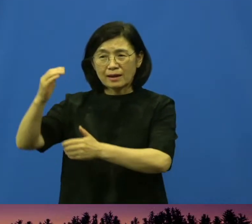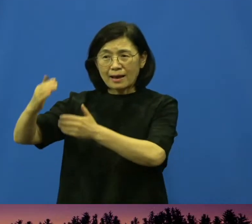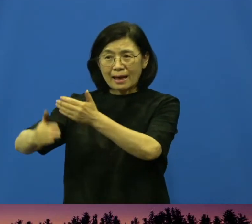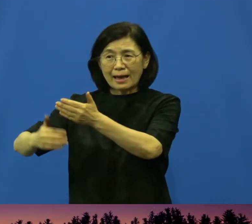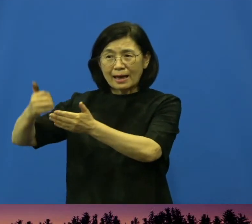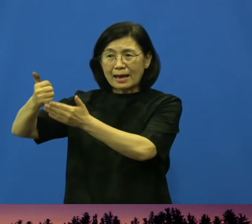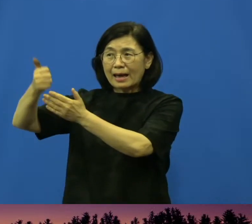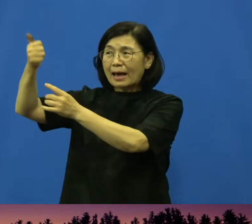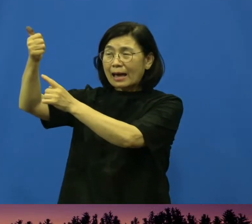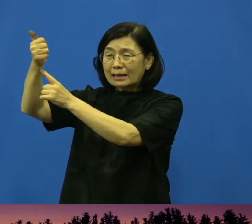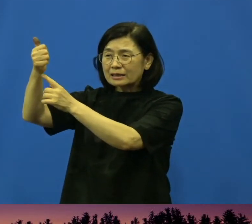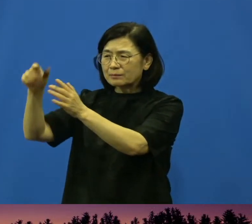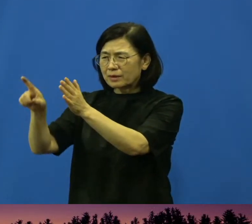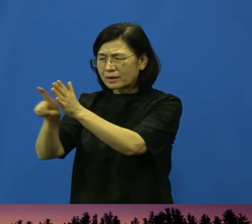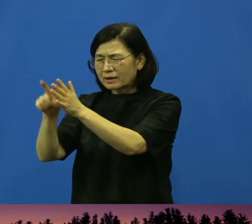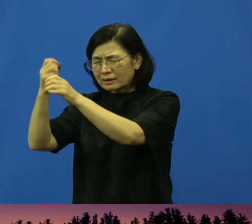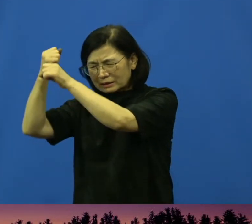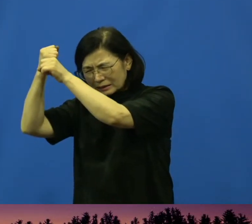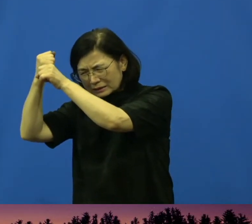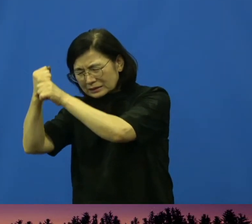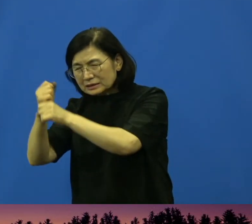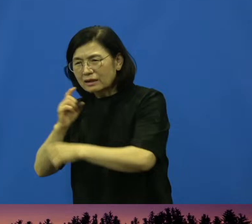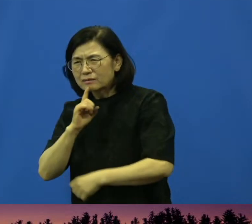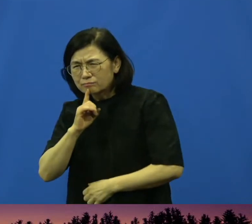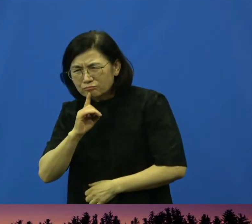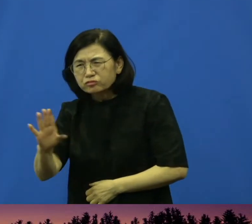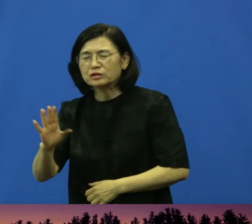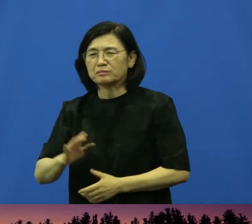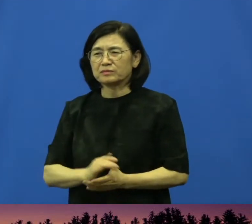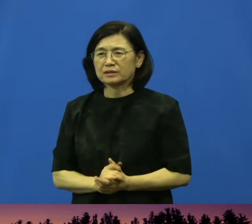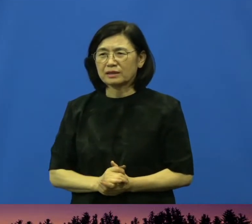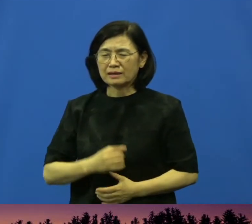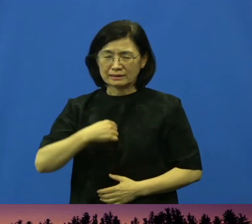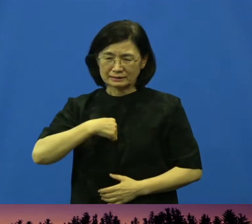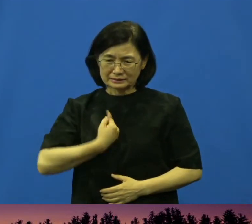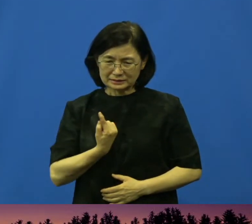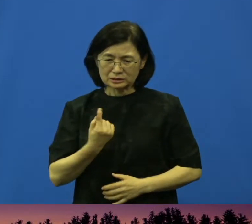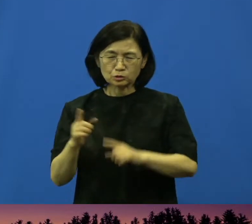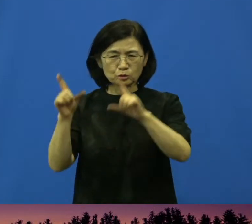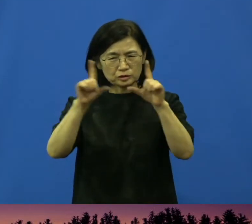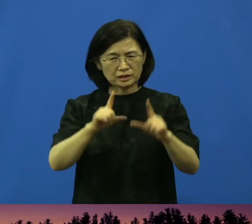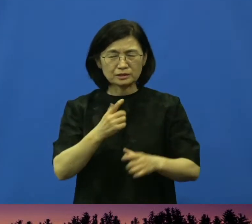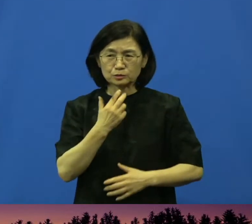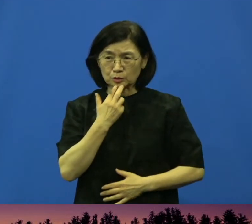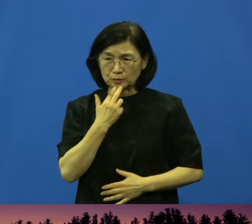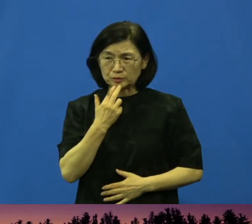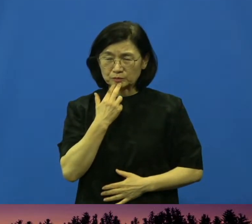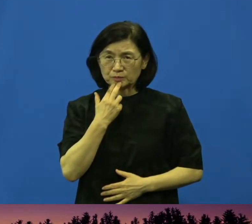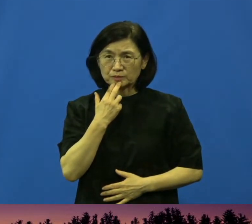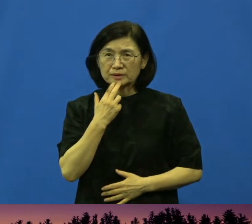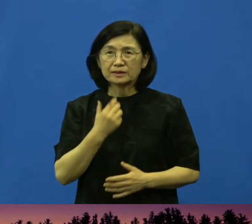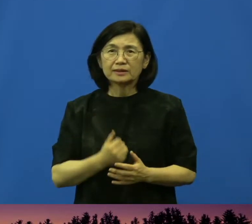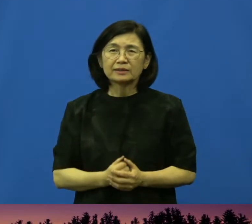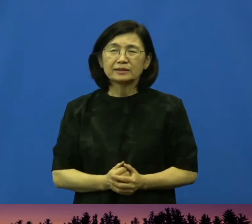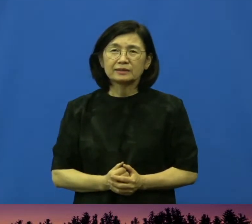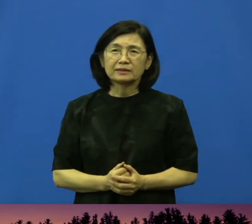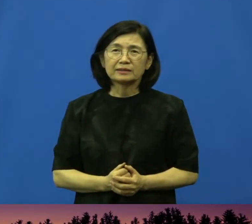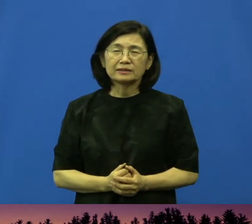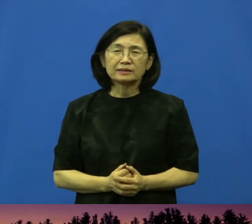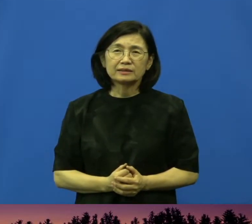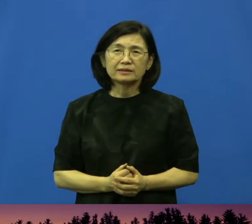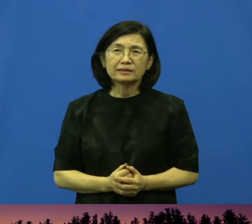창조주에게 의존된 존재라는 걸 의미하는 거예요. 그러니까 우리는 이 세상의 모든 것들은 스스로 존재하지